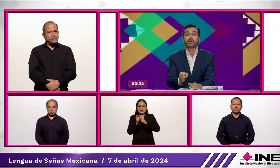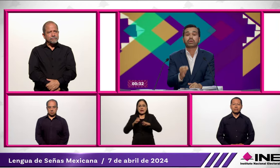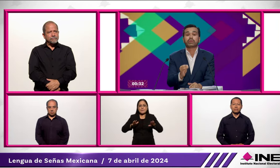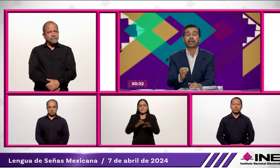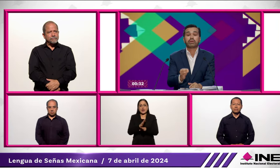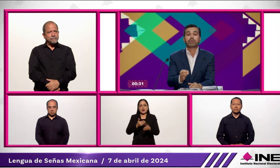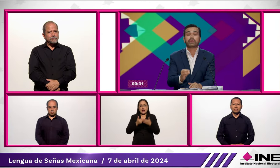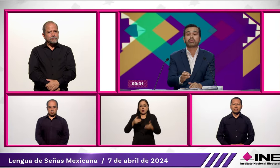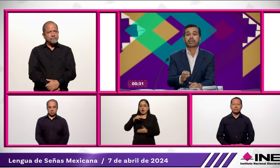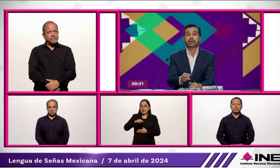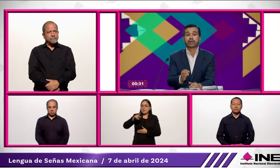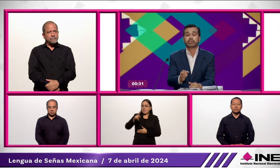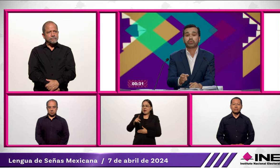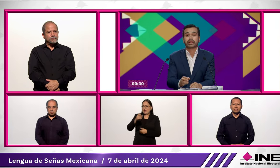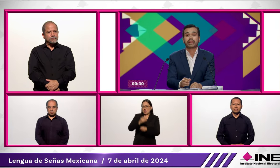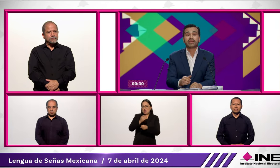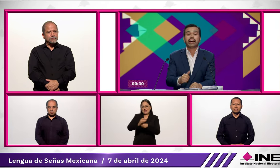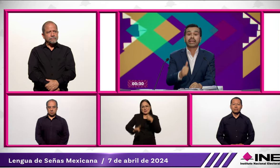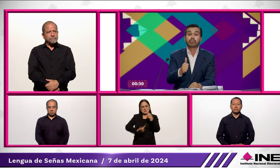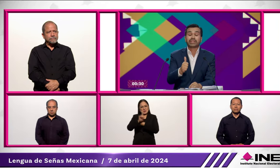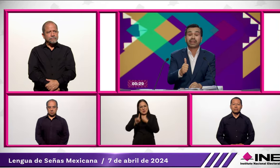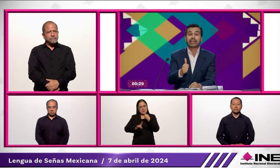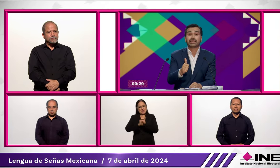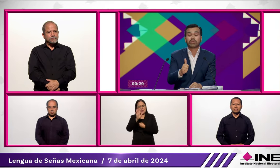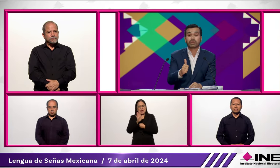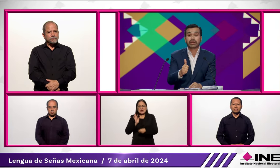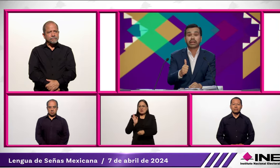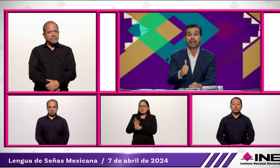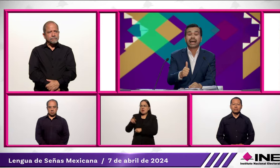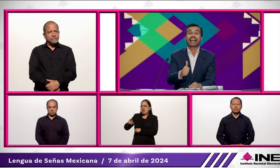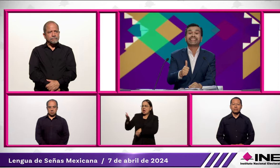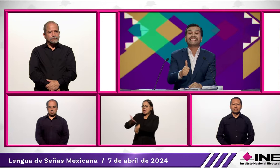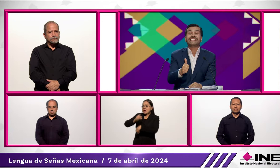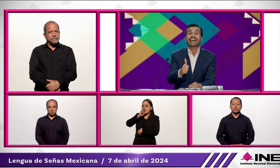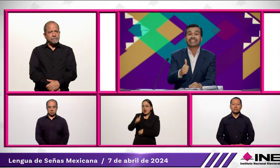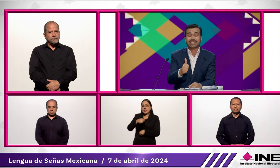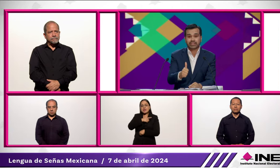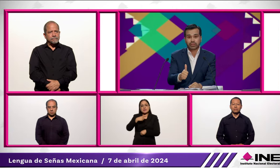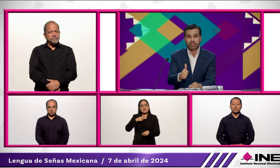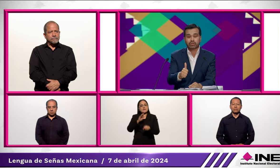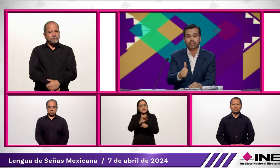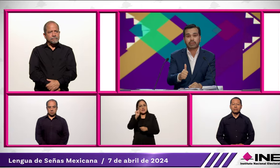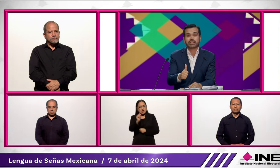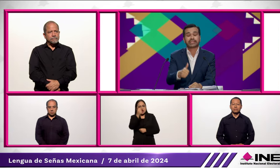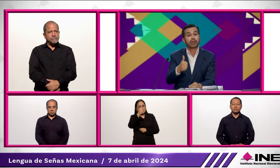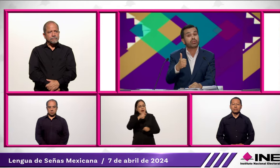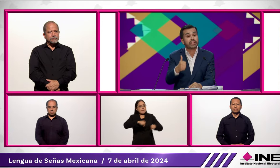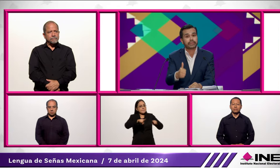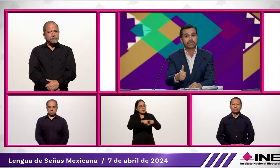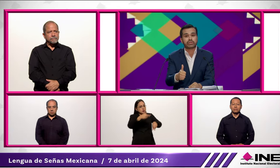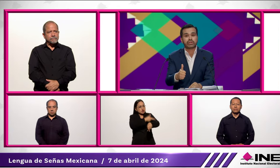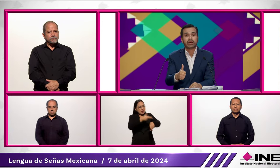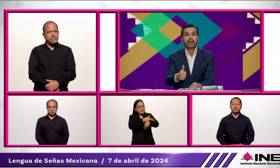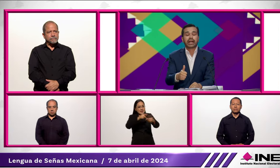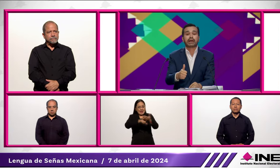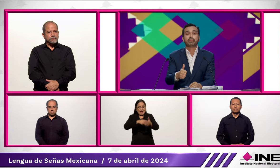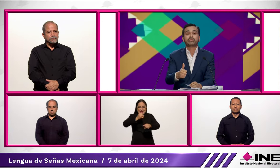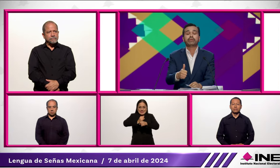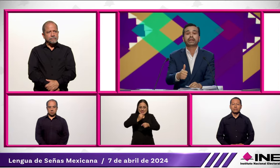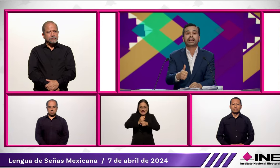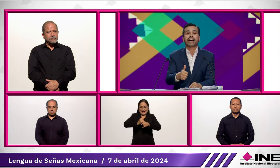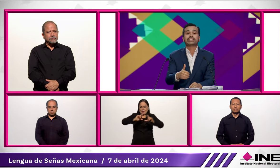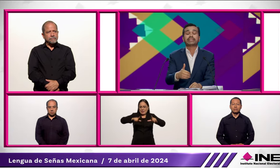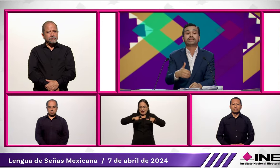es un cuello de botella para la impunidad. Hay que apostarle a la tecnología, a la digitalización de los trámites, de los servicios, a